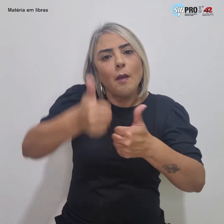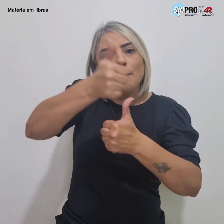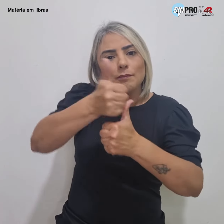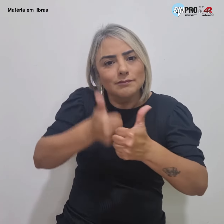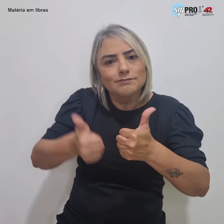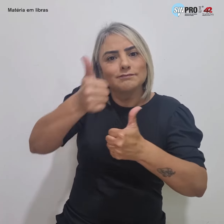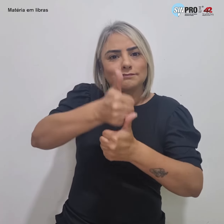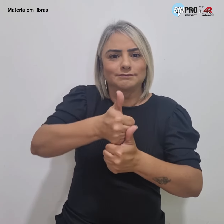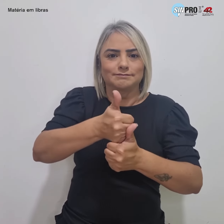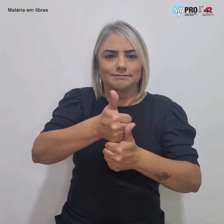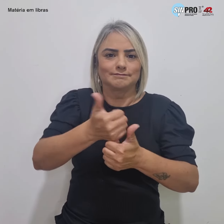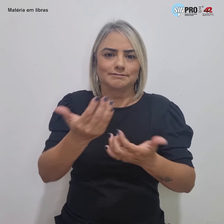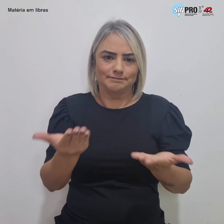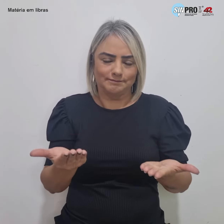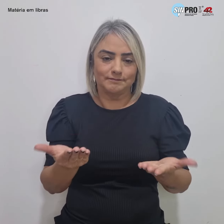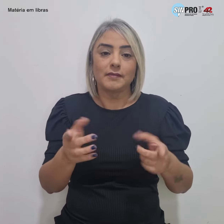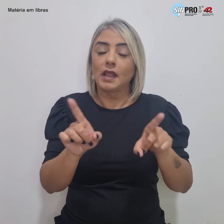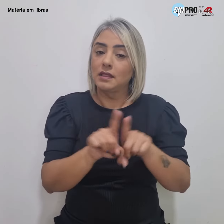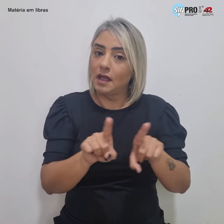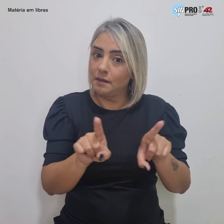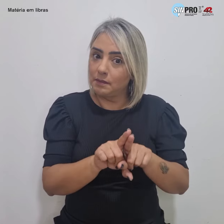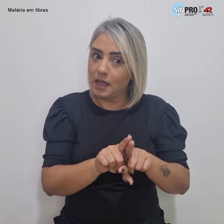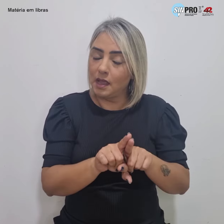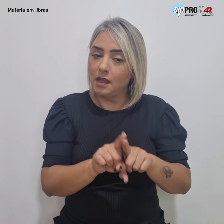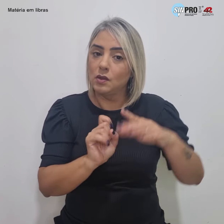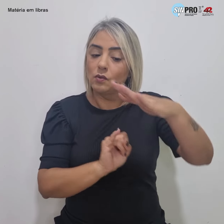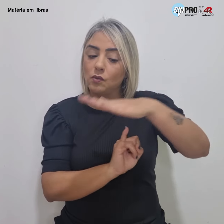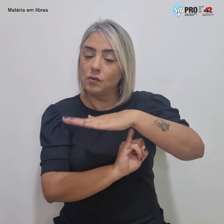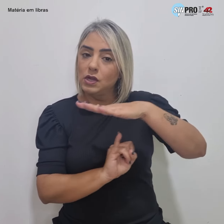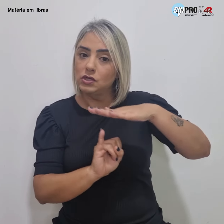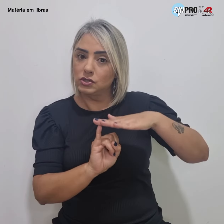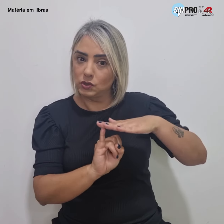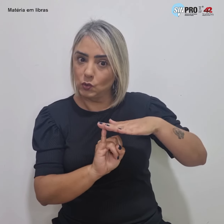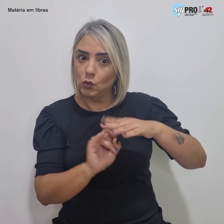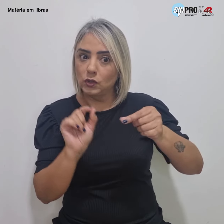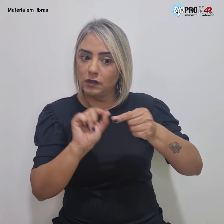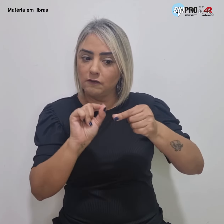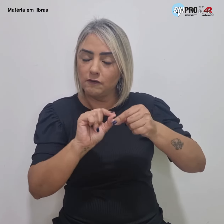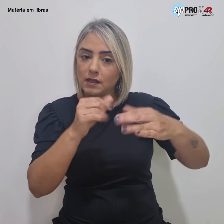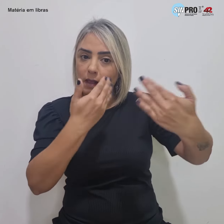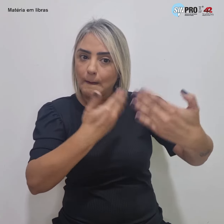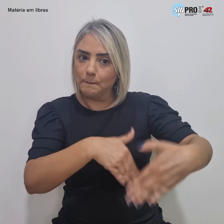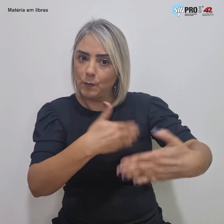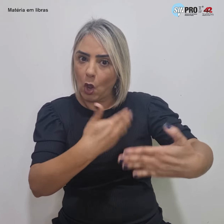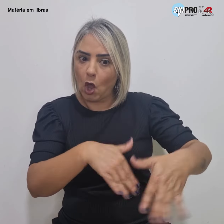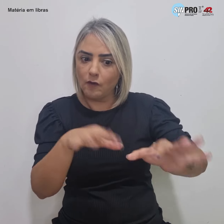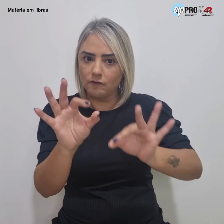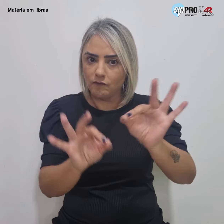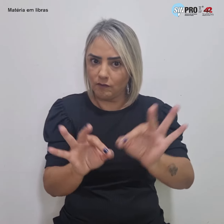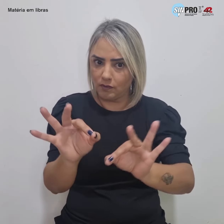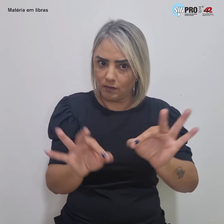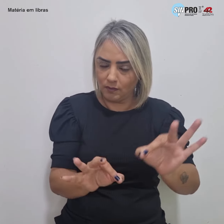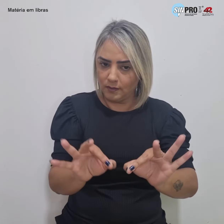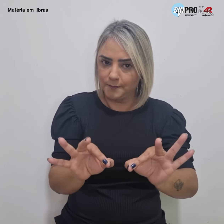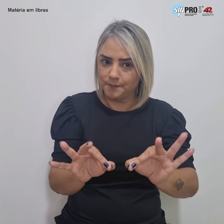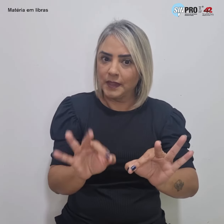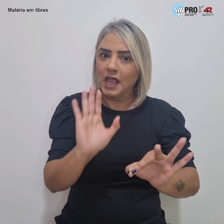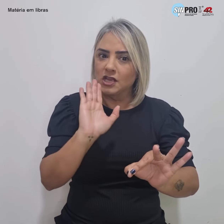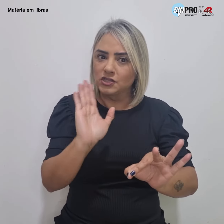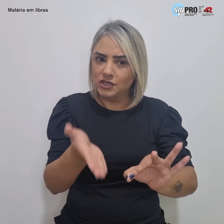rede E além disso o Instituto Quadrix escalado para organização desse processo e que